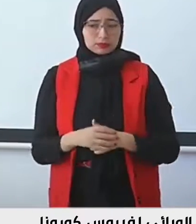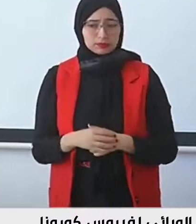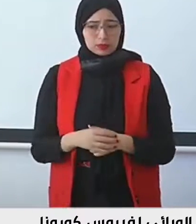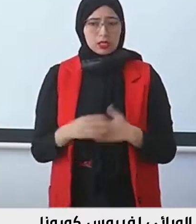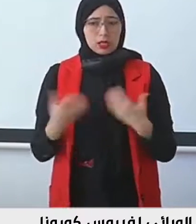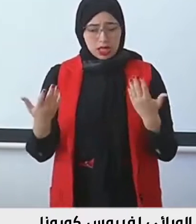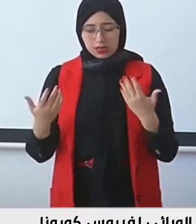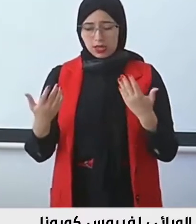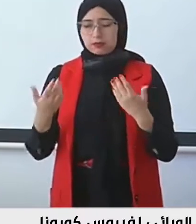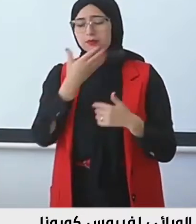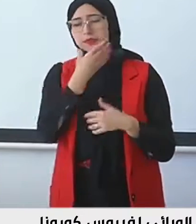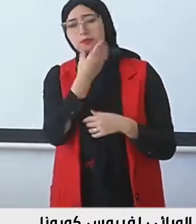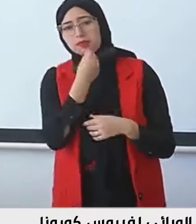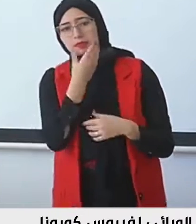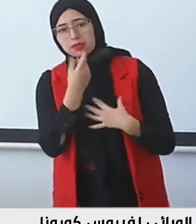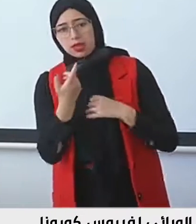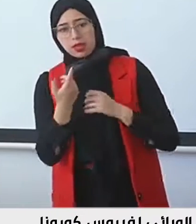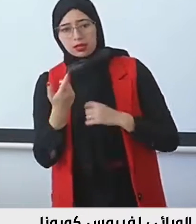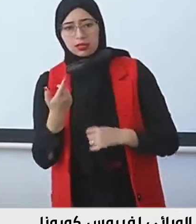ايفينمون كما